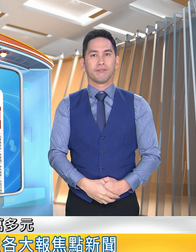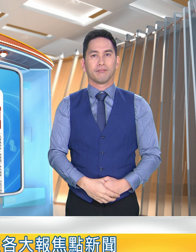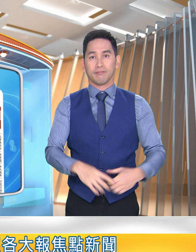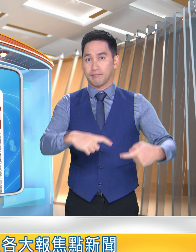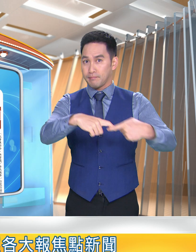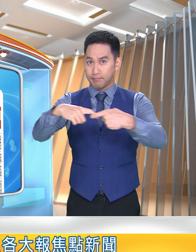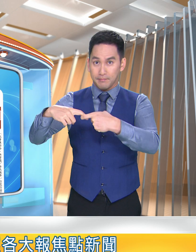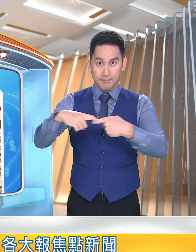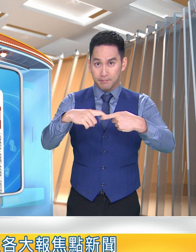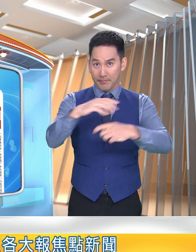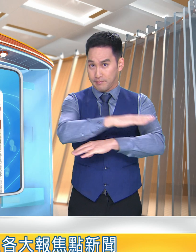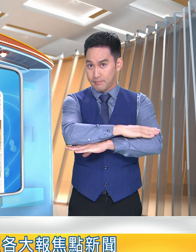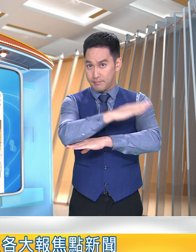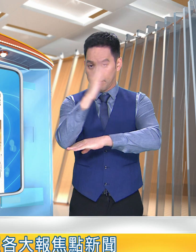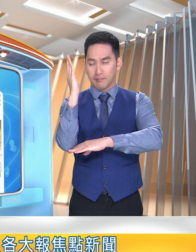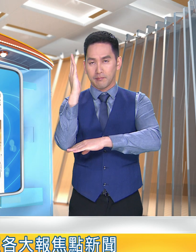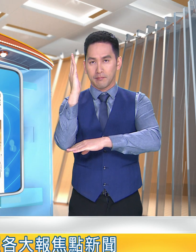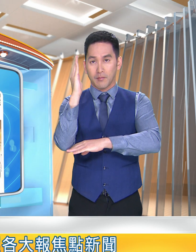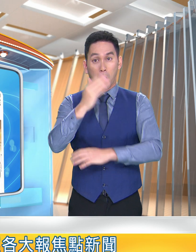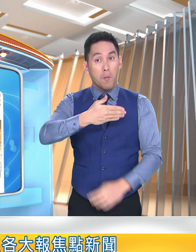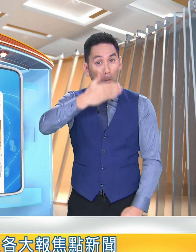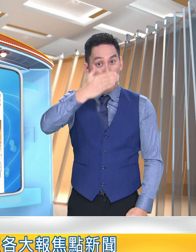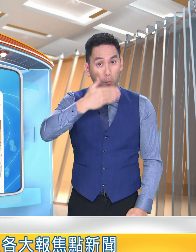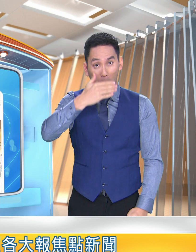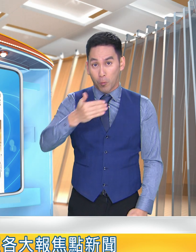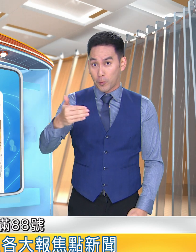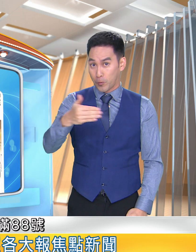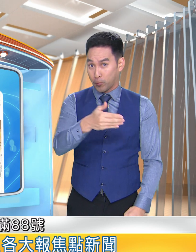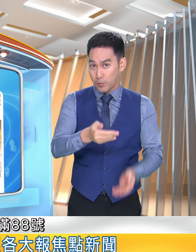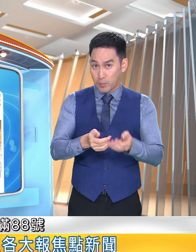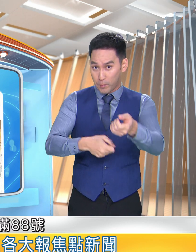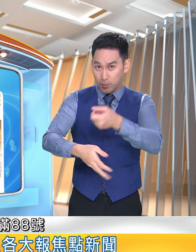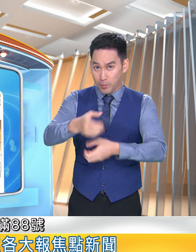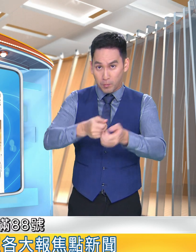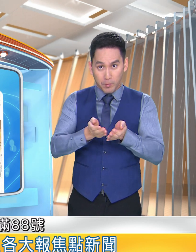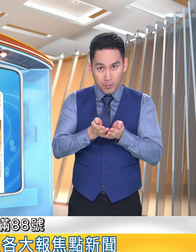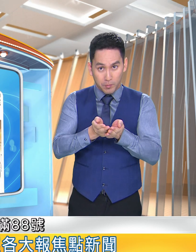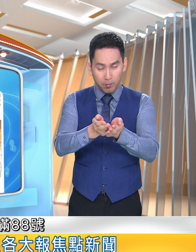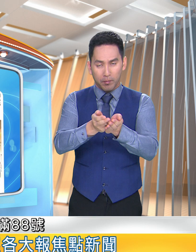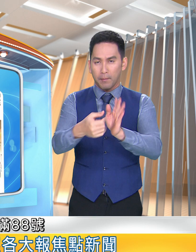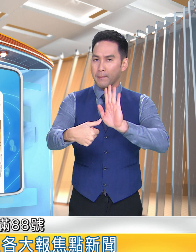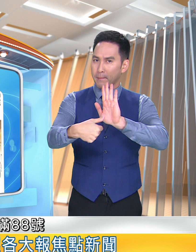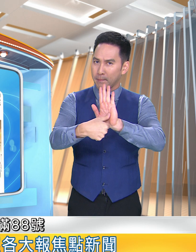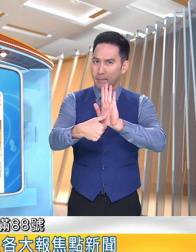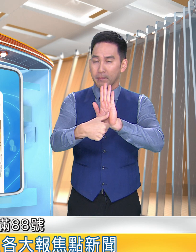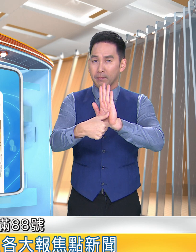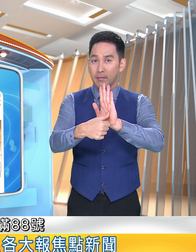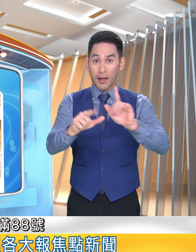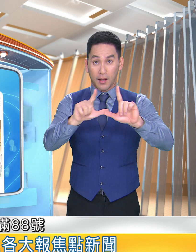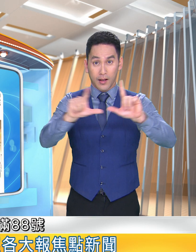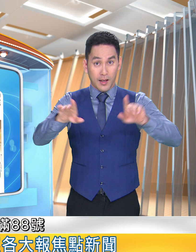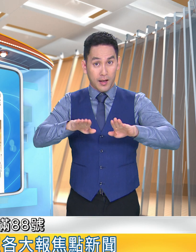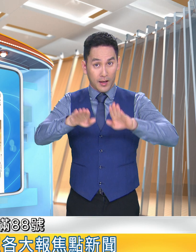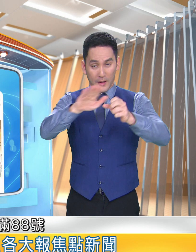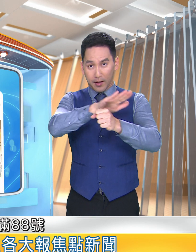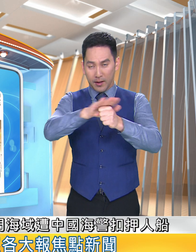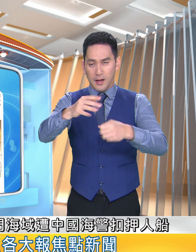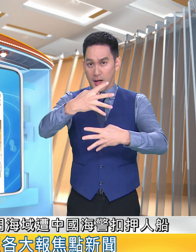而联合报是提到了澎湖籍渔船大靖满88号，今年